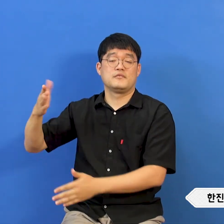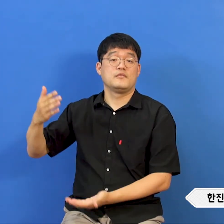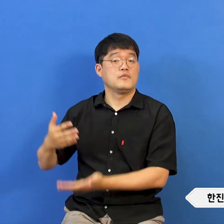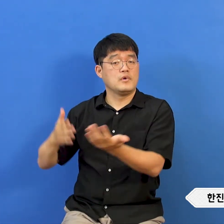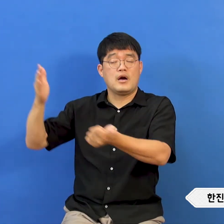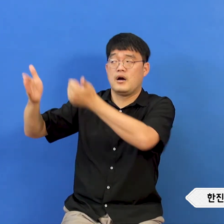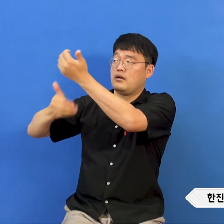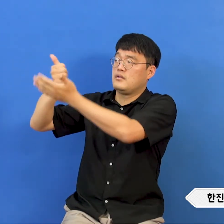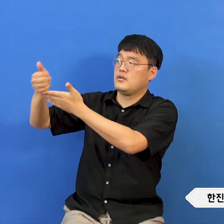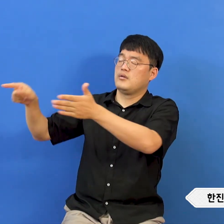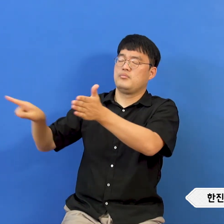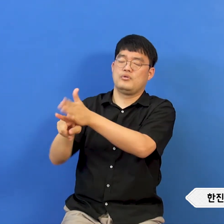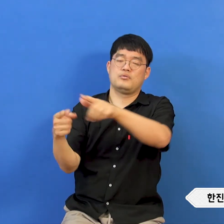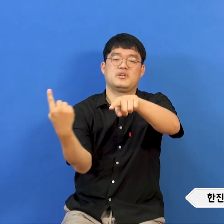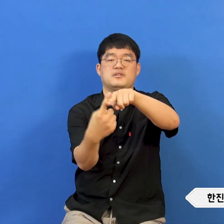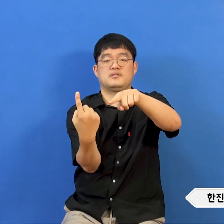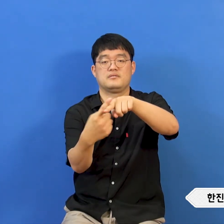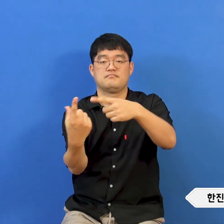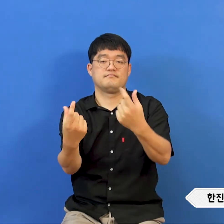믿는 것도 마찬가지입니다.